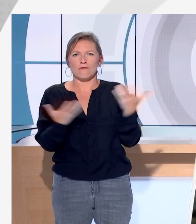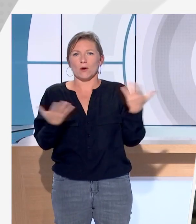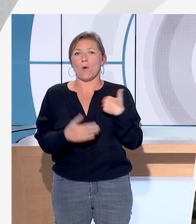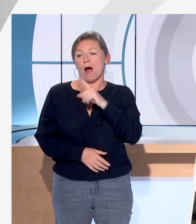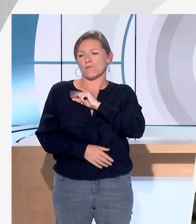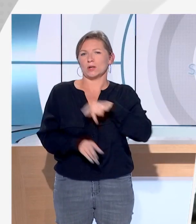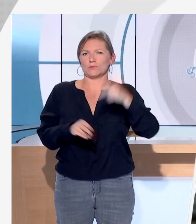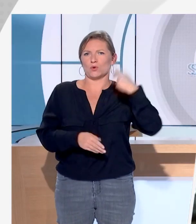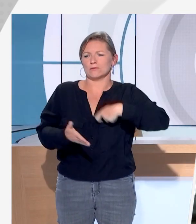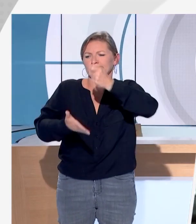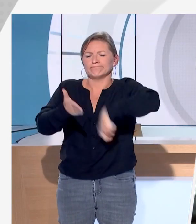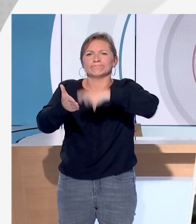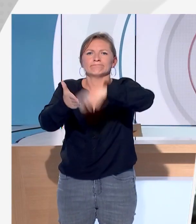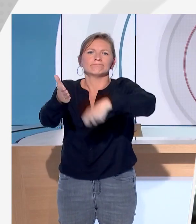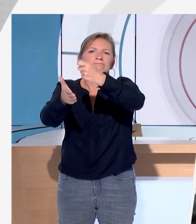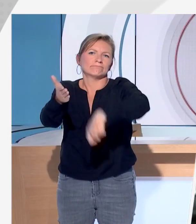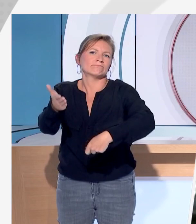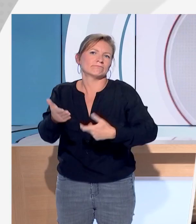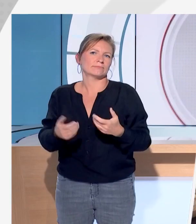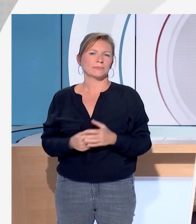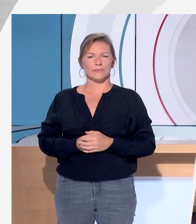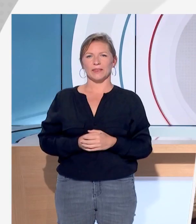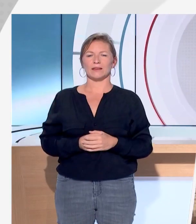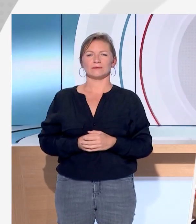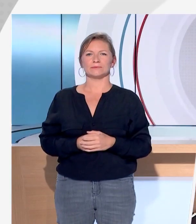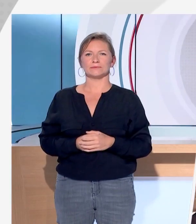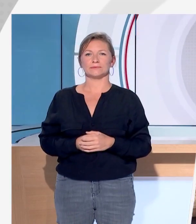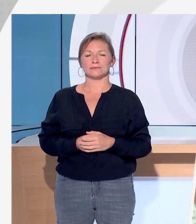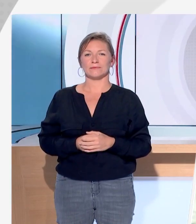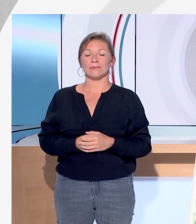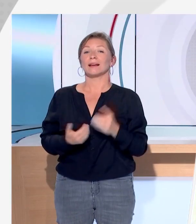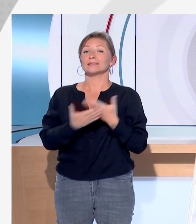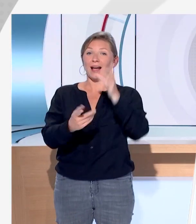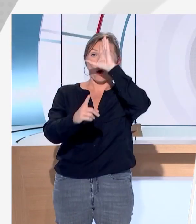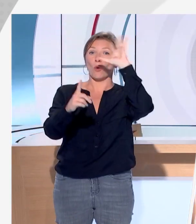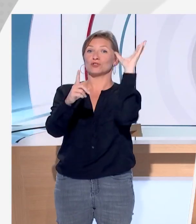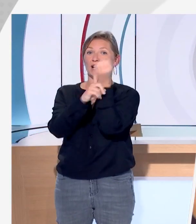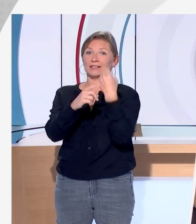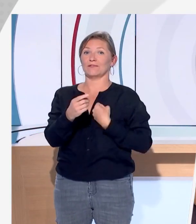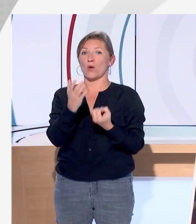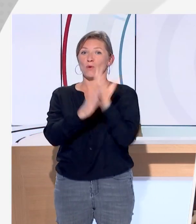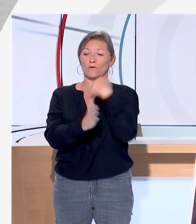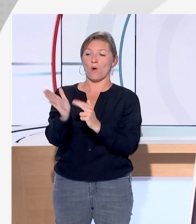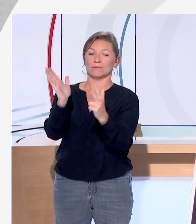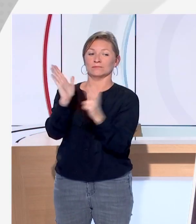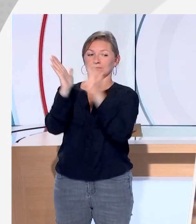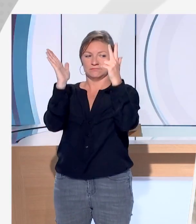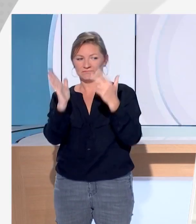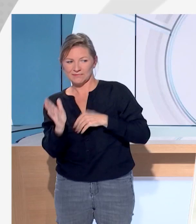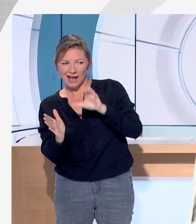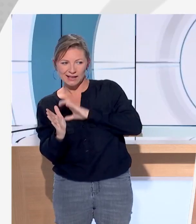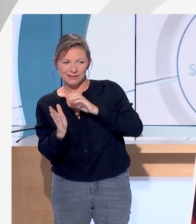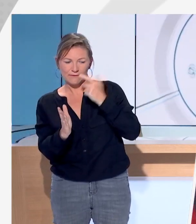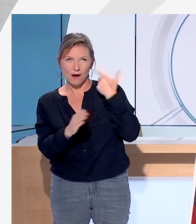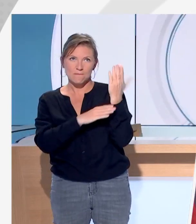soient plus verbalisées pour ça. C'est le but de ce nouveau baromètre, mobiliser davantage les